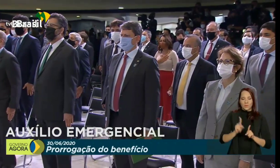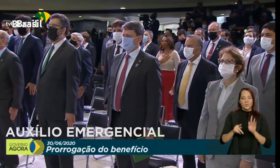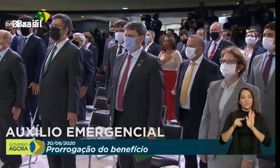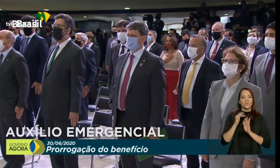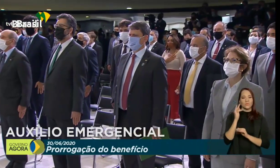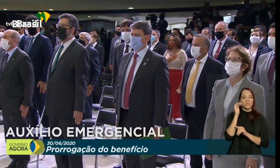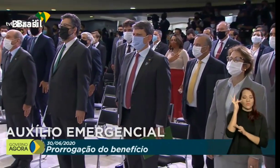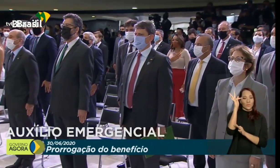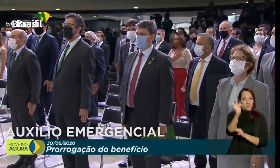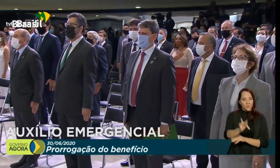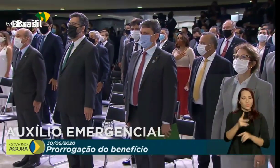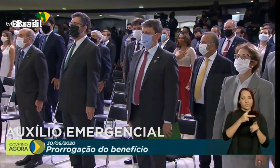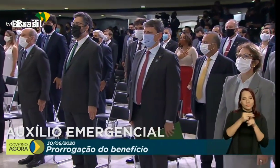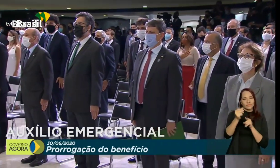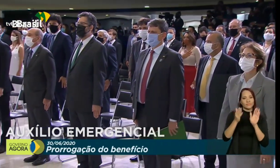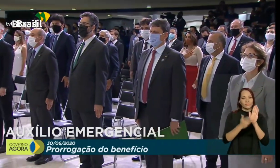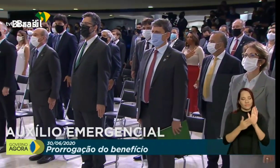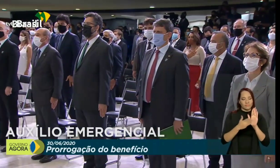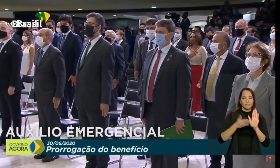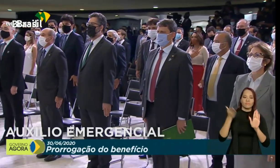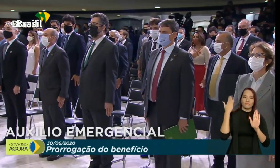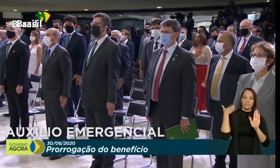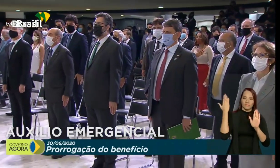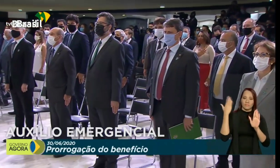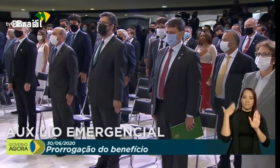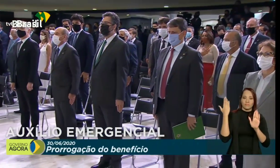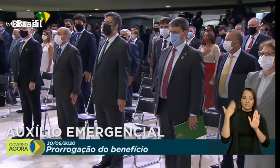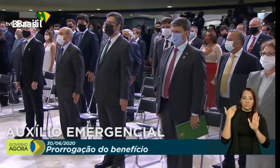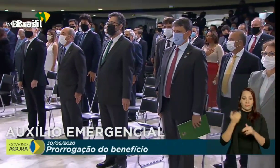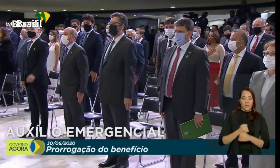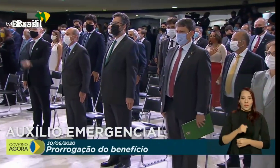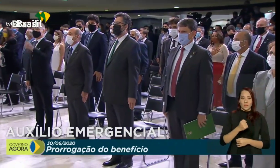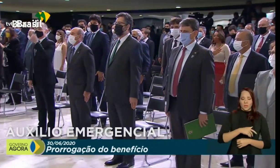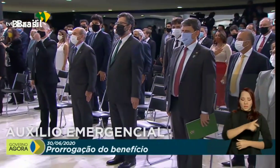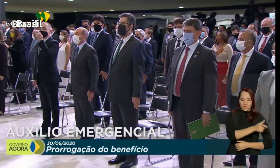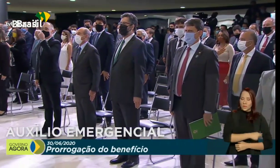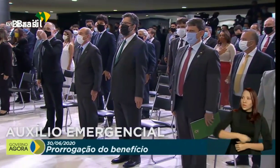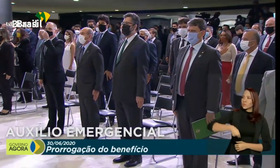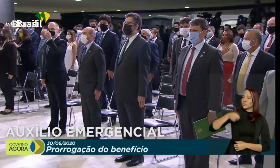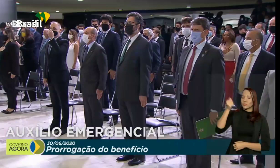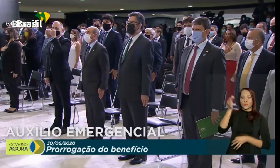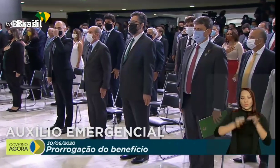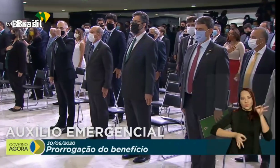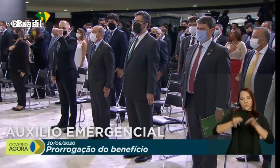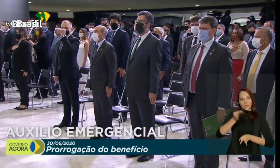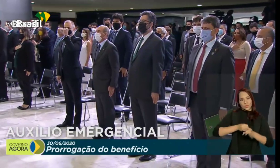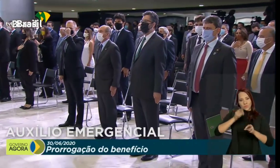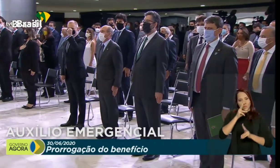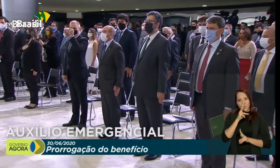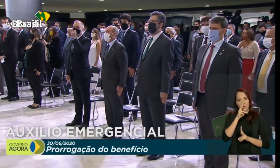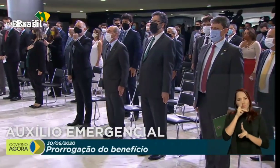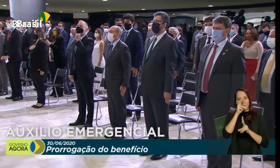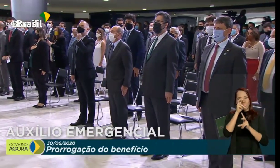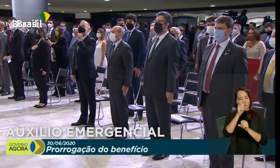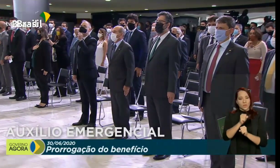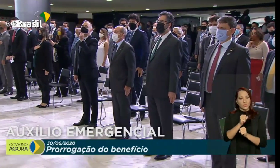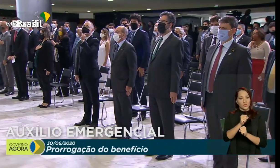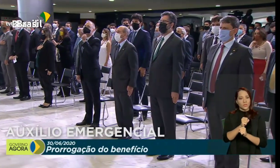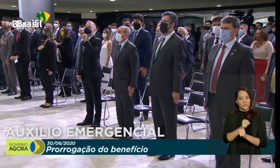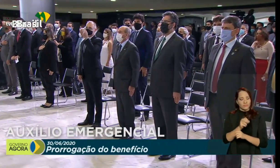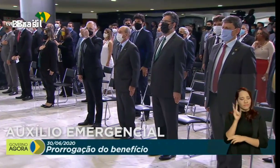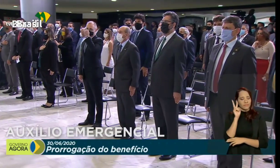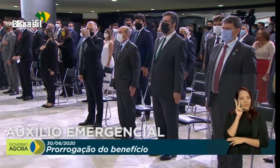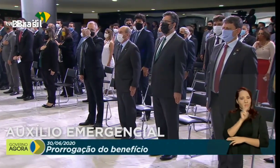mas no futuro e glória do passado. Os serves da justiça clama